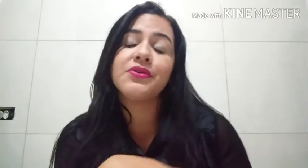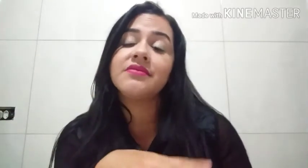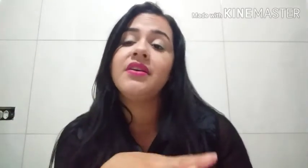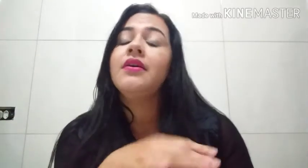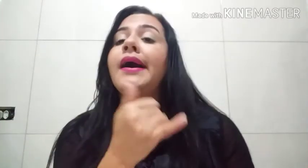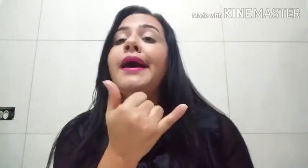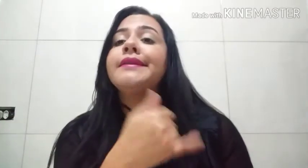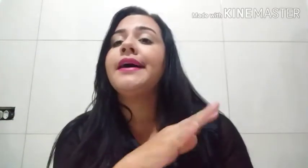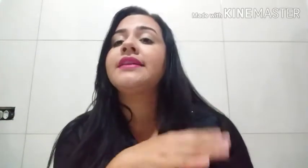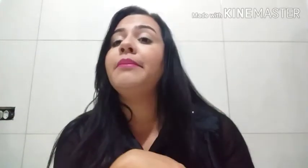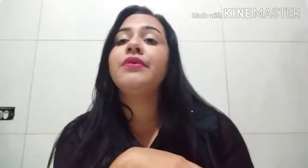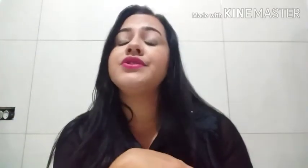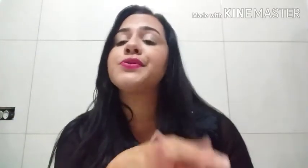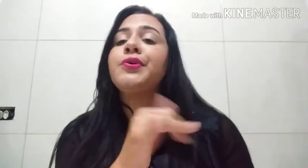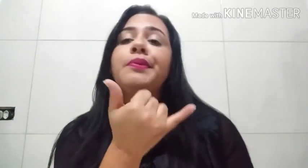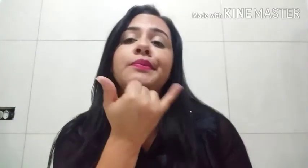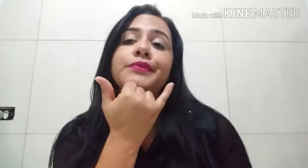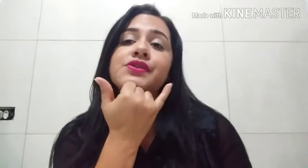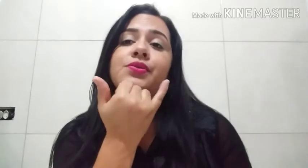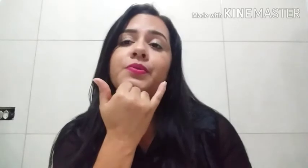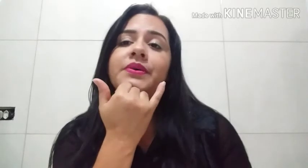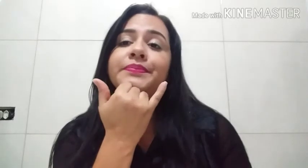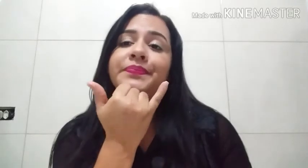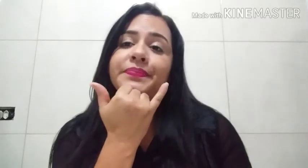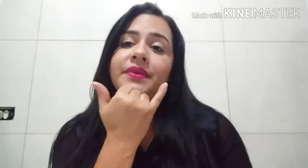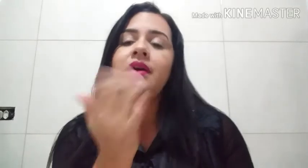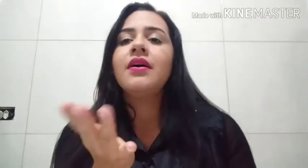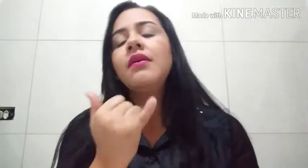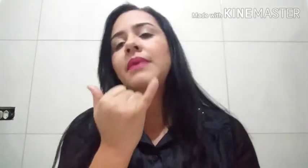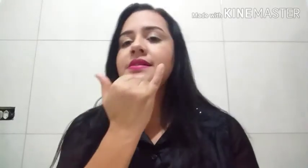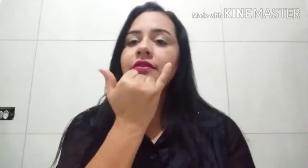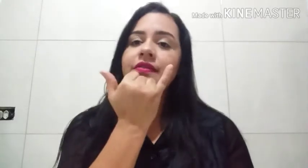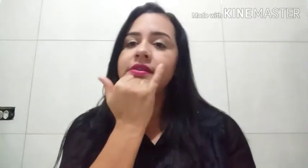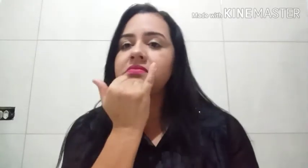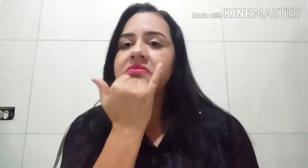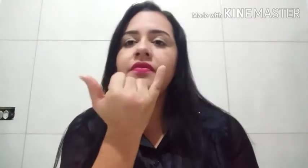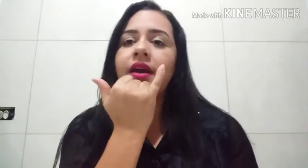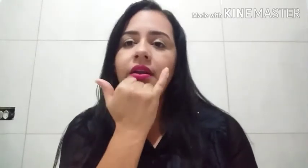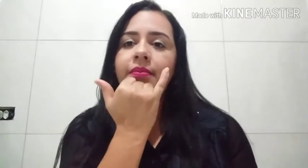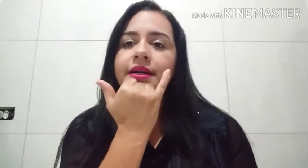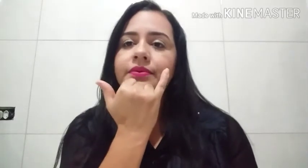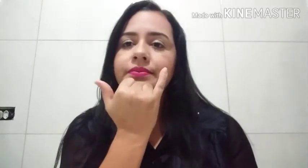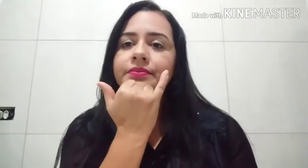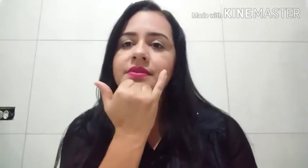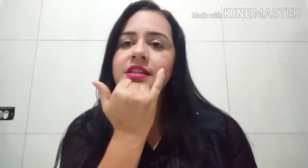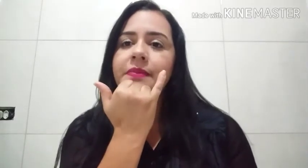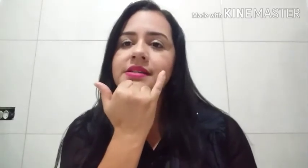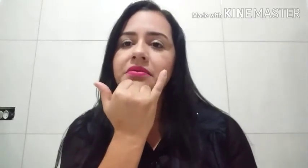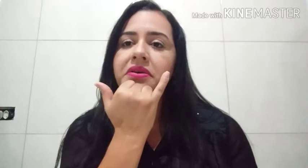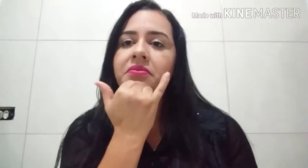assim, ah, tá bom, desculpa, desculpa. Mas se eu fiquei normal, sem expressão nenhuma, então